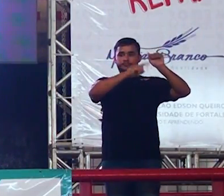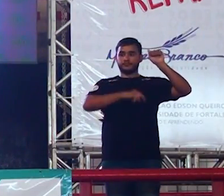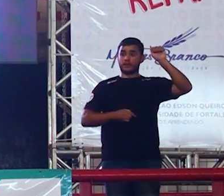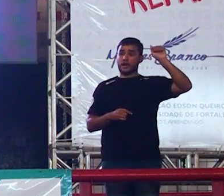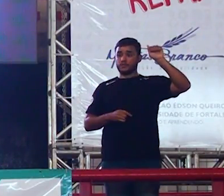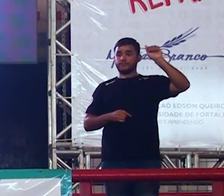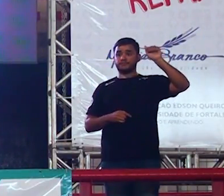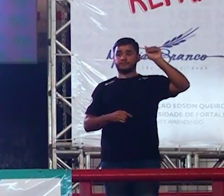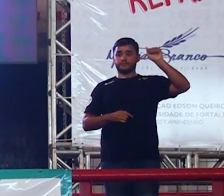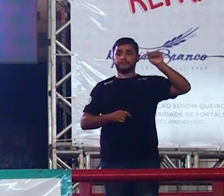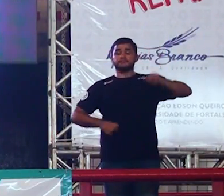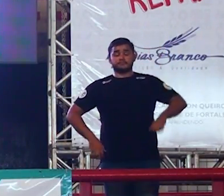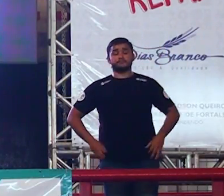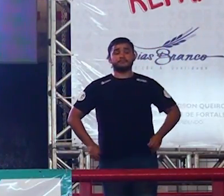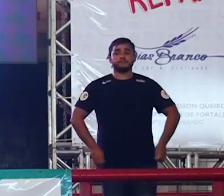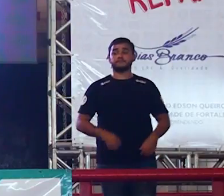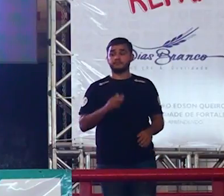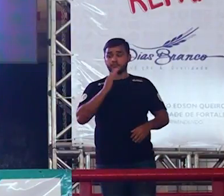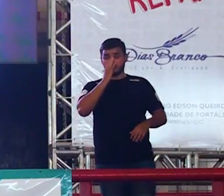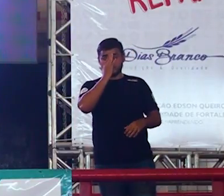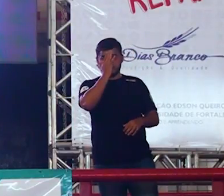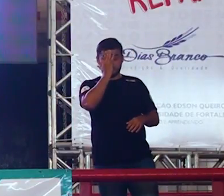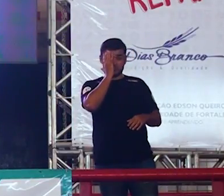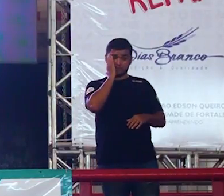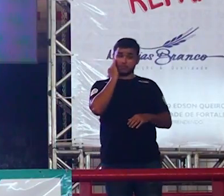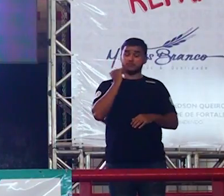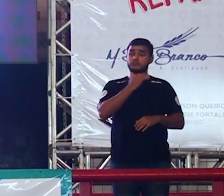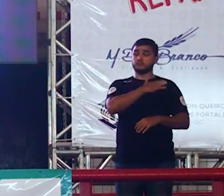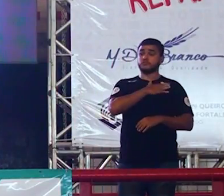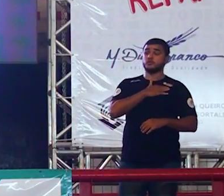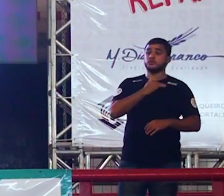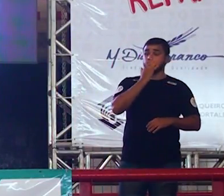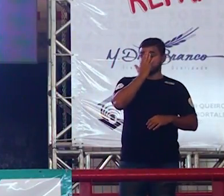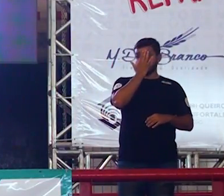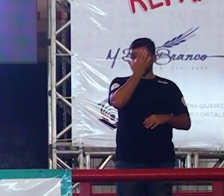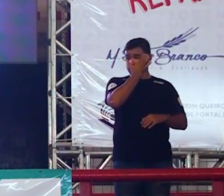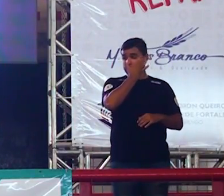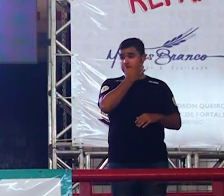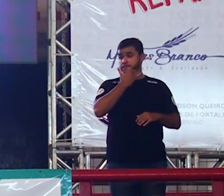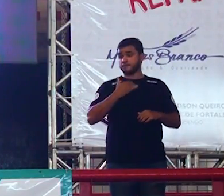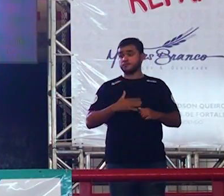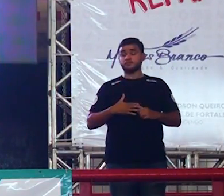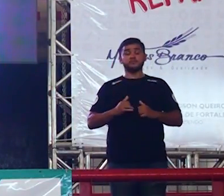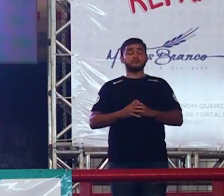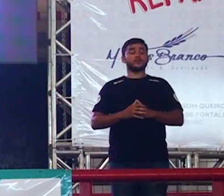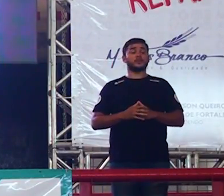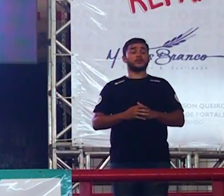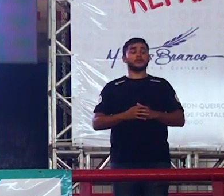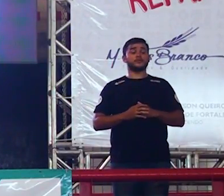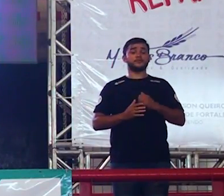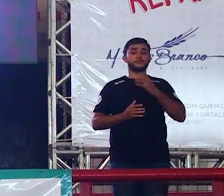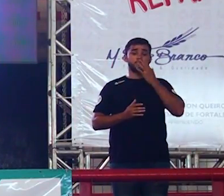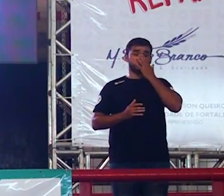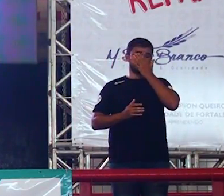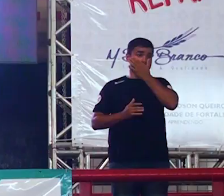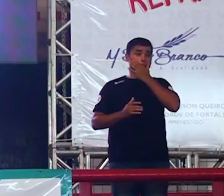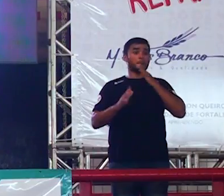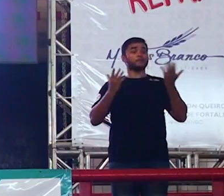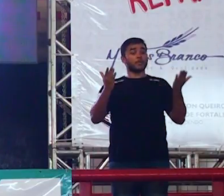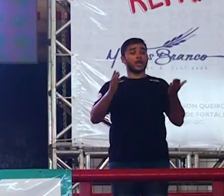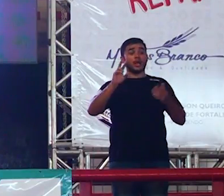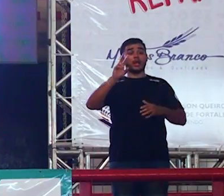Nona. Cirurgia de vasectomia. Embora possa usar a vasectomia como método